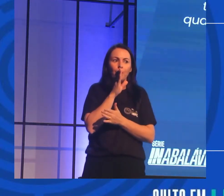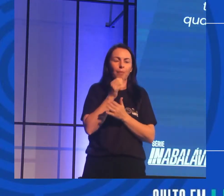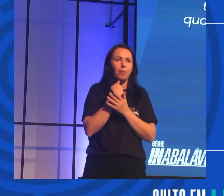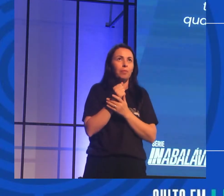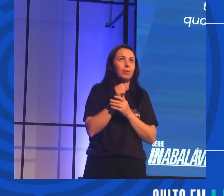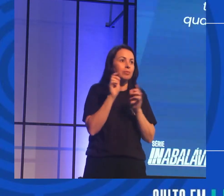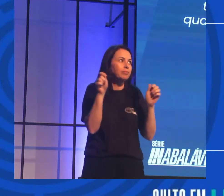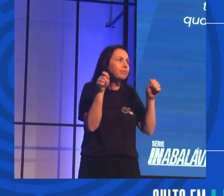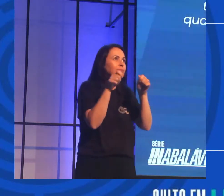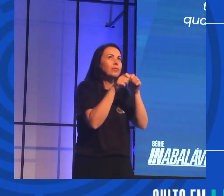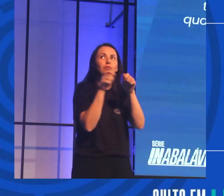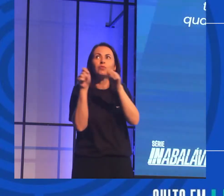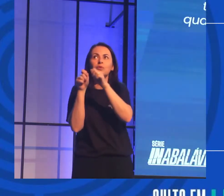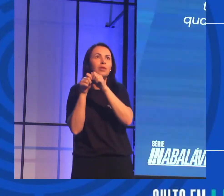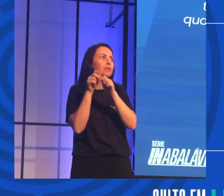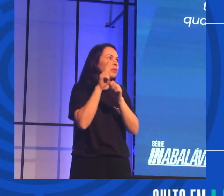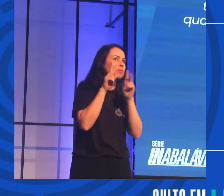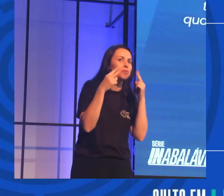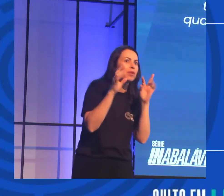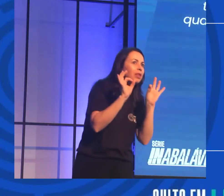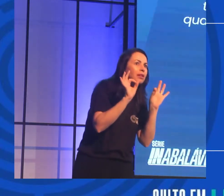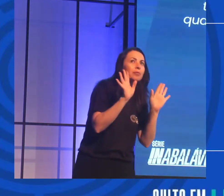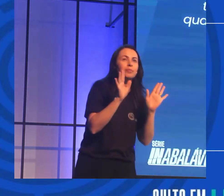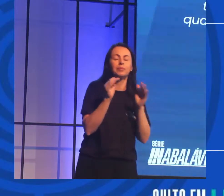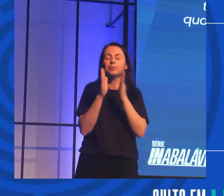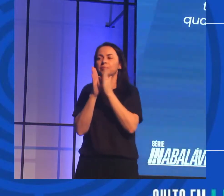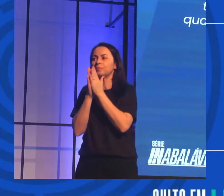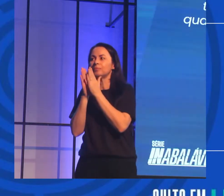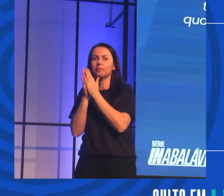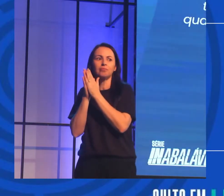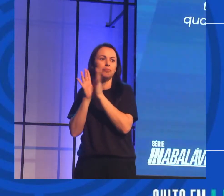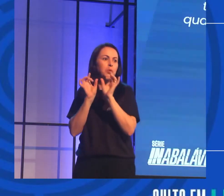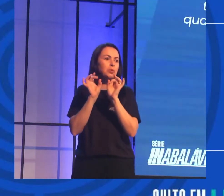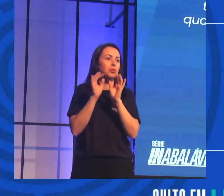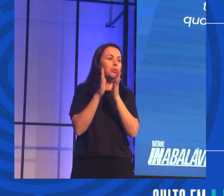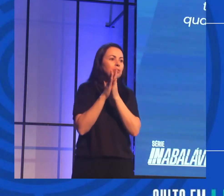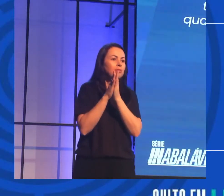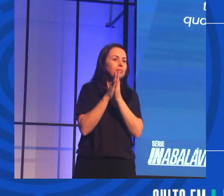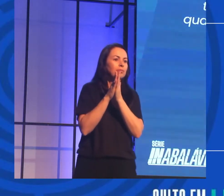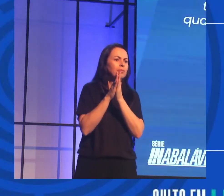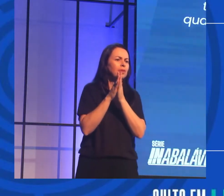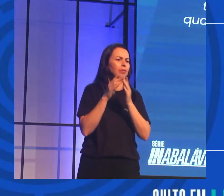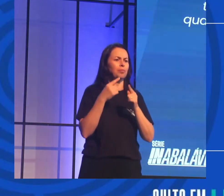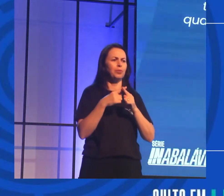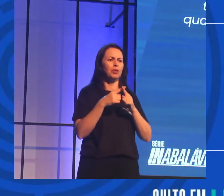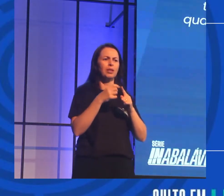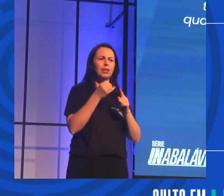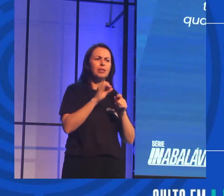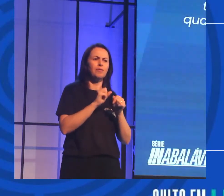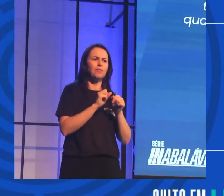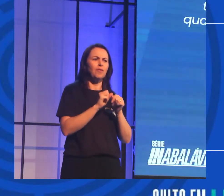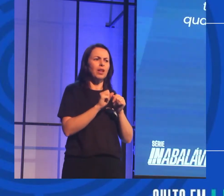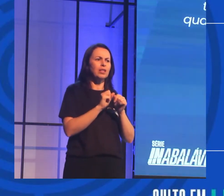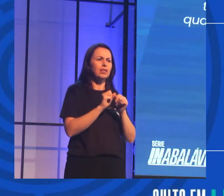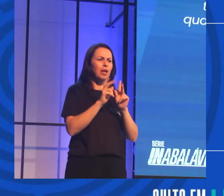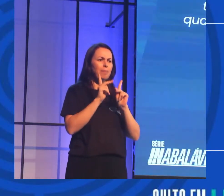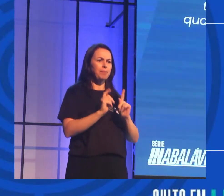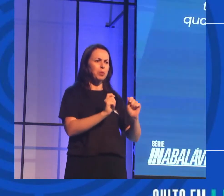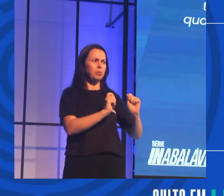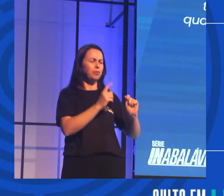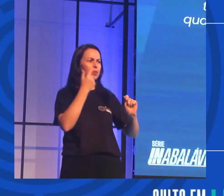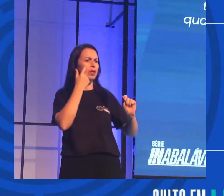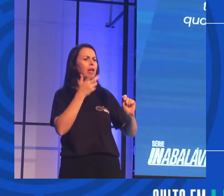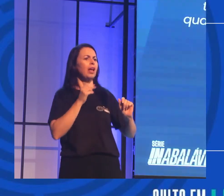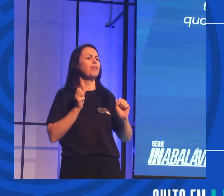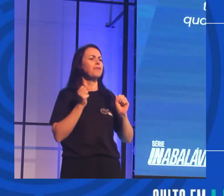Fechadinho, orando. É uma oração? É uma oração. Mas se ele faz isso, os seus inimigos continuariam vencendo. Os